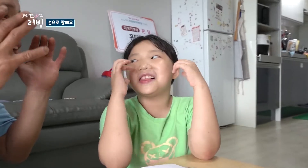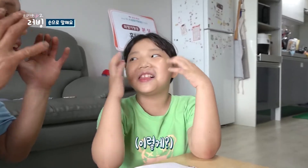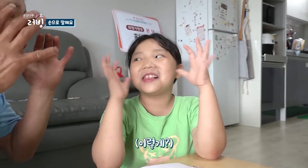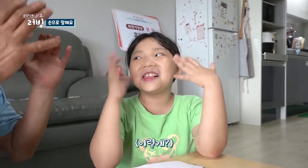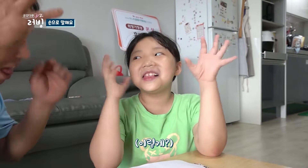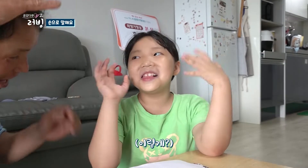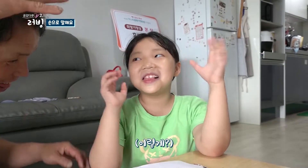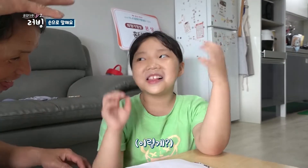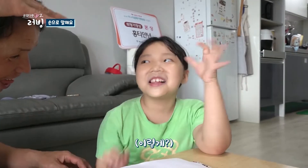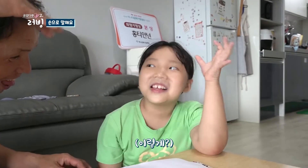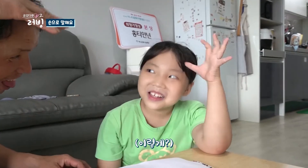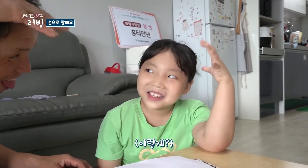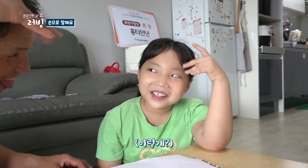수어를 배우는 거예요.